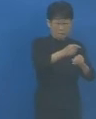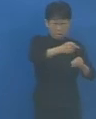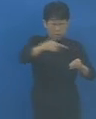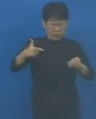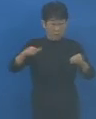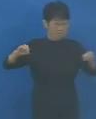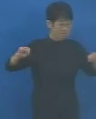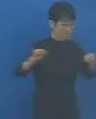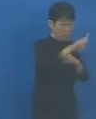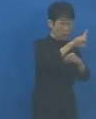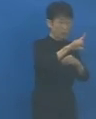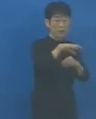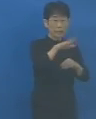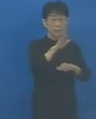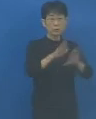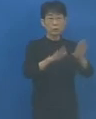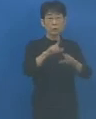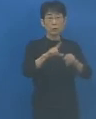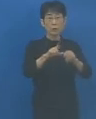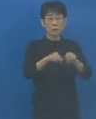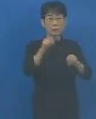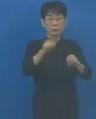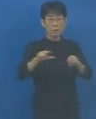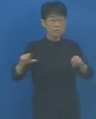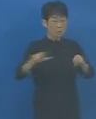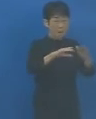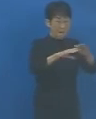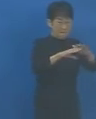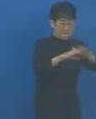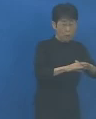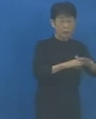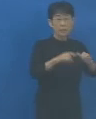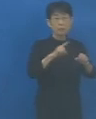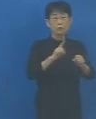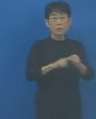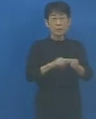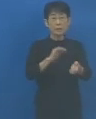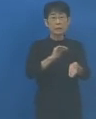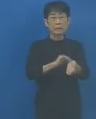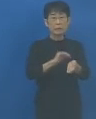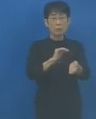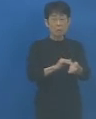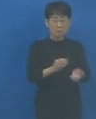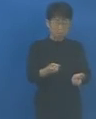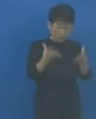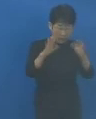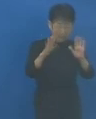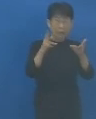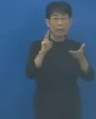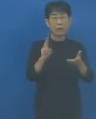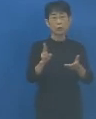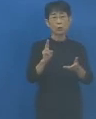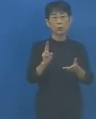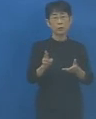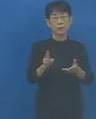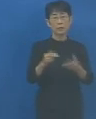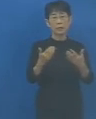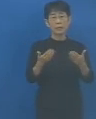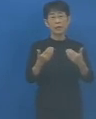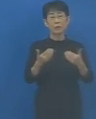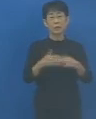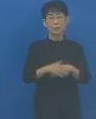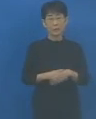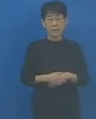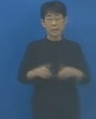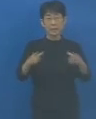歯止めをかけることで医療崩壊というものを来さないようにしていかなければなりません。私ども全国